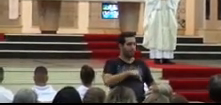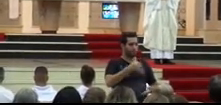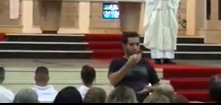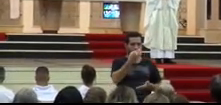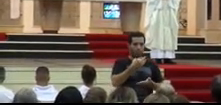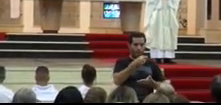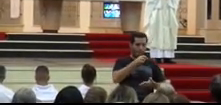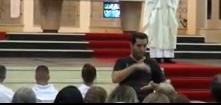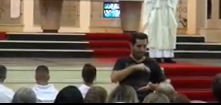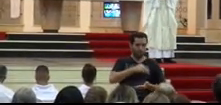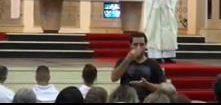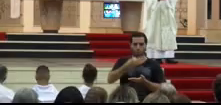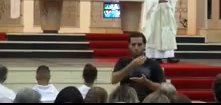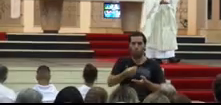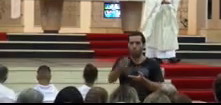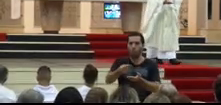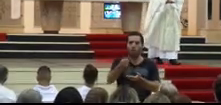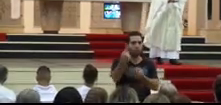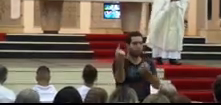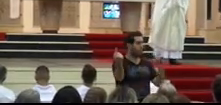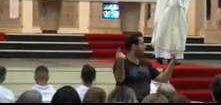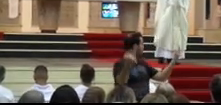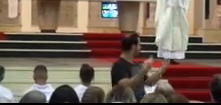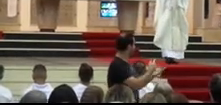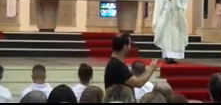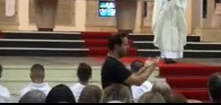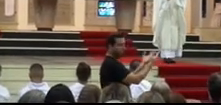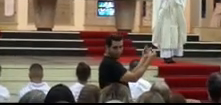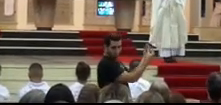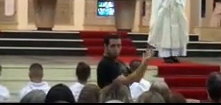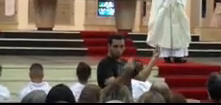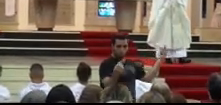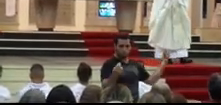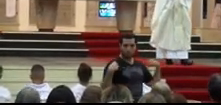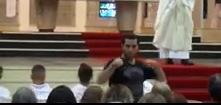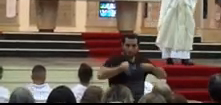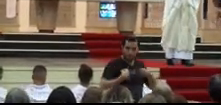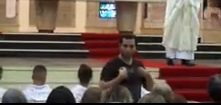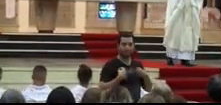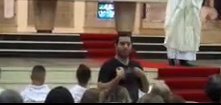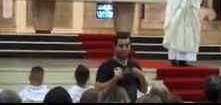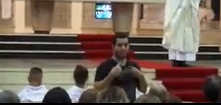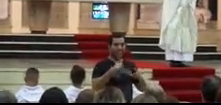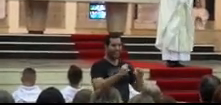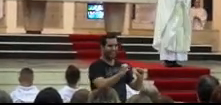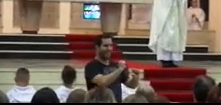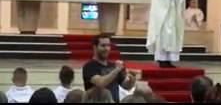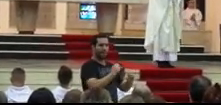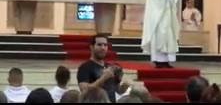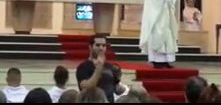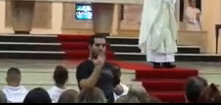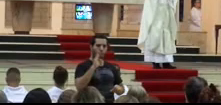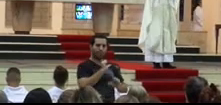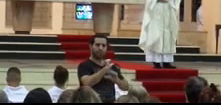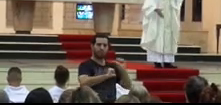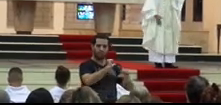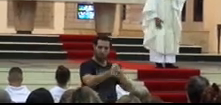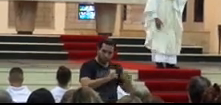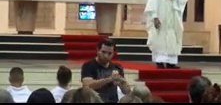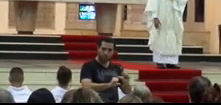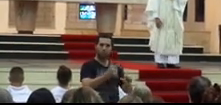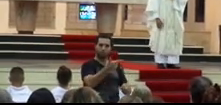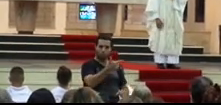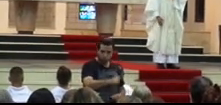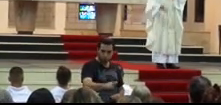promessas. À noite, é celebrada a instituição da